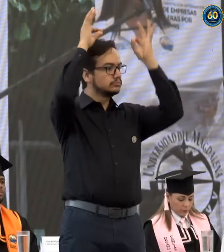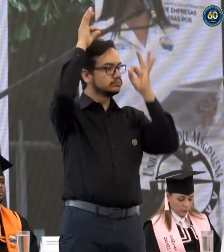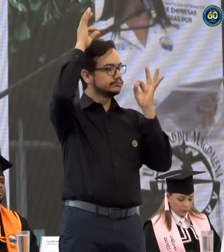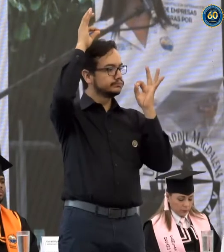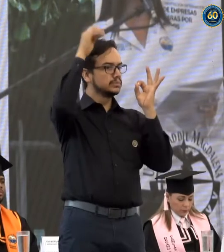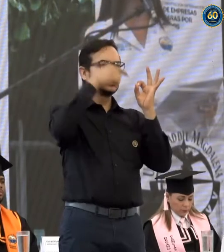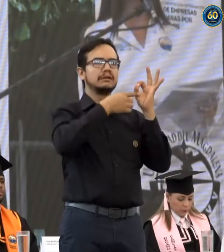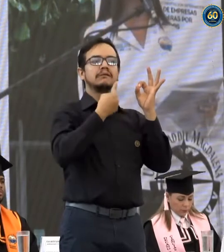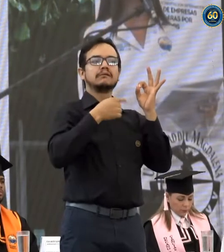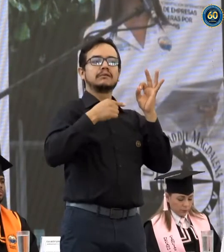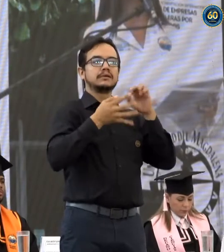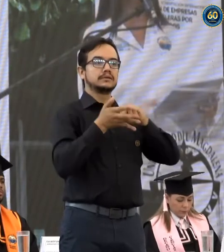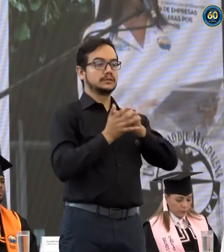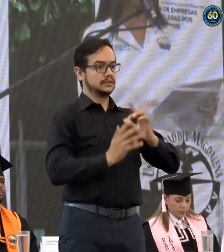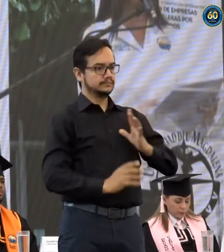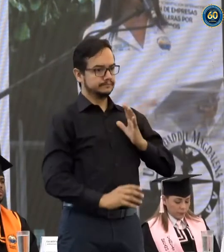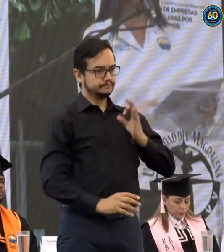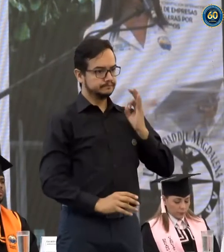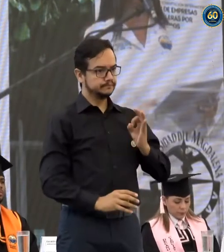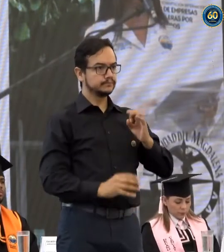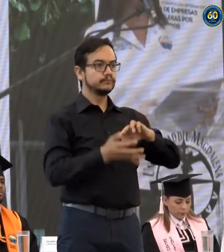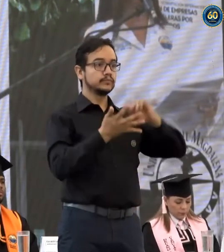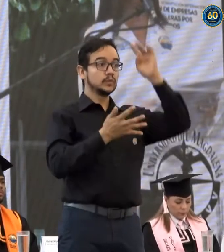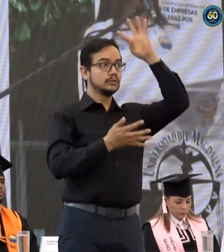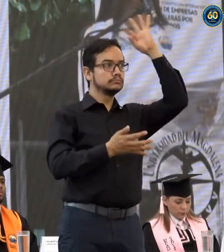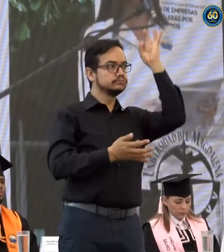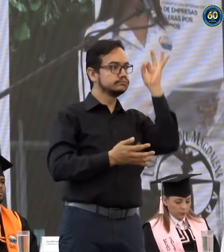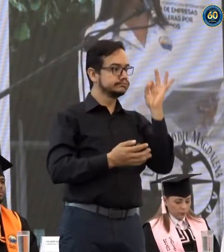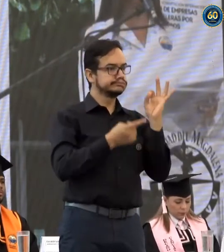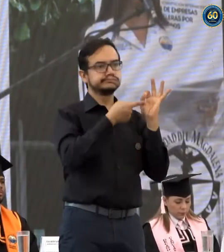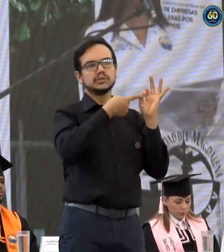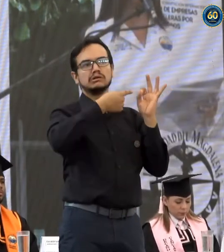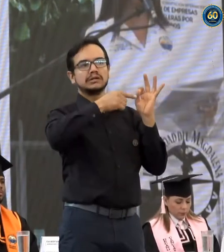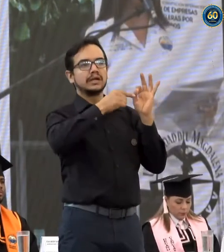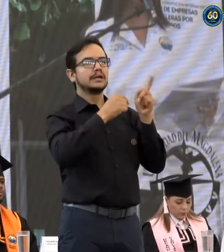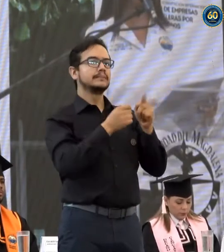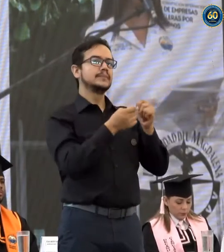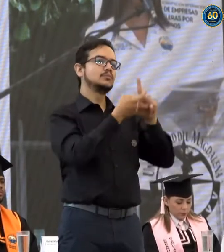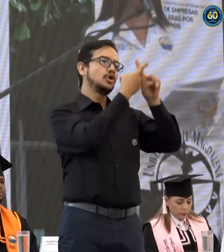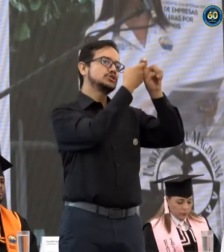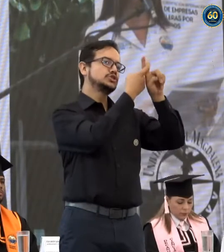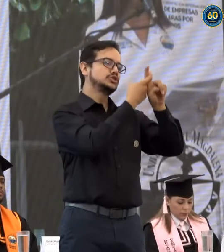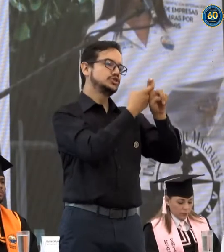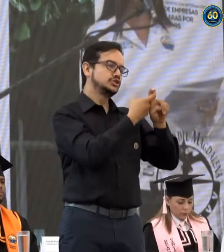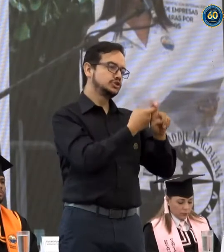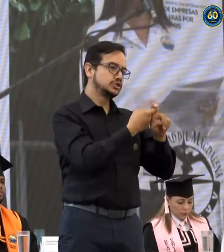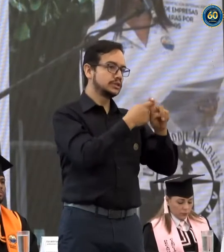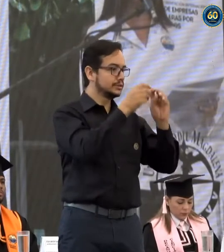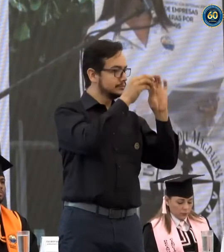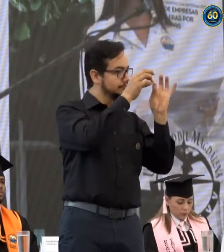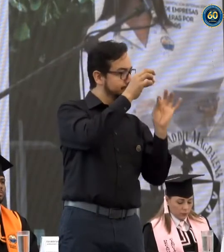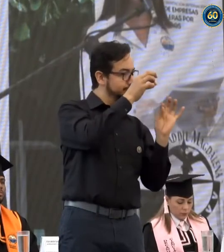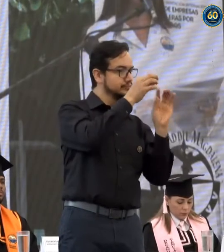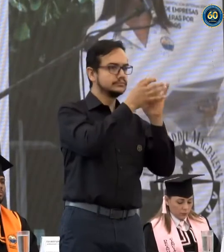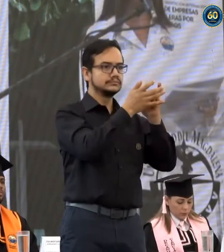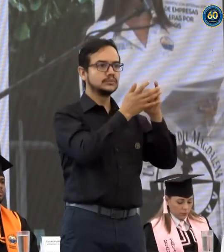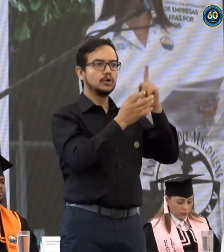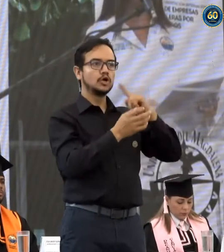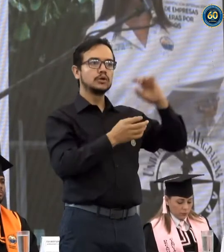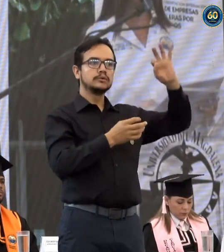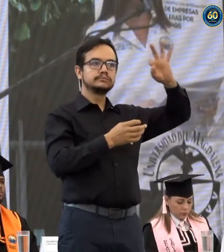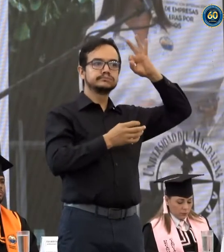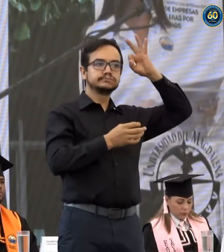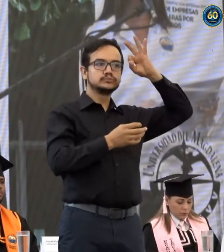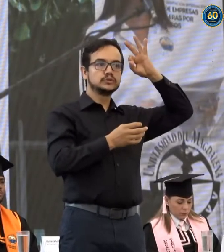utiliza en los actos solemnes la borla es el conjunto de Hilos de color que sujetos por uno de sus cabos en una especie de botón